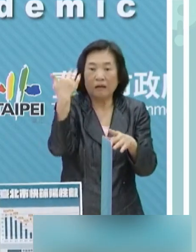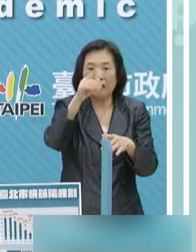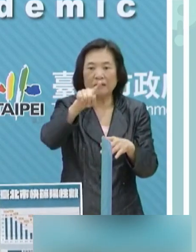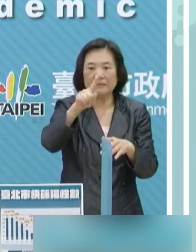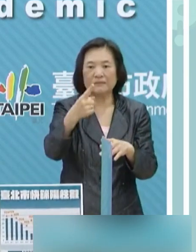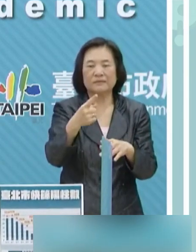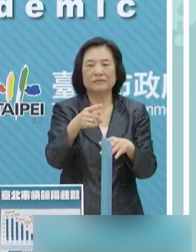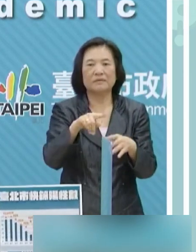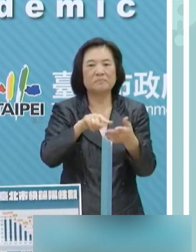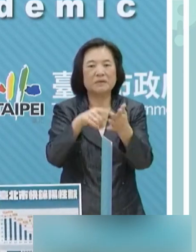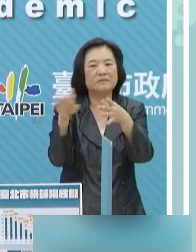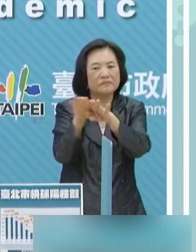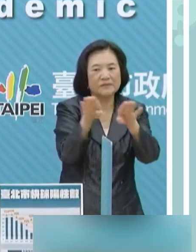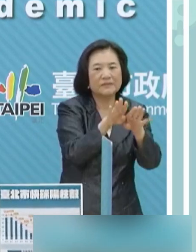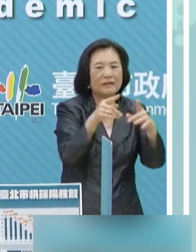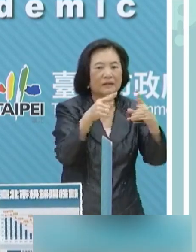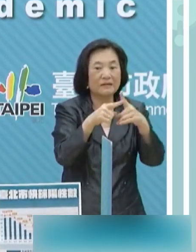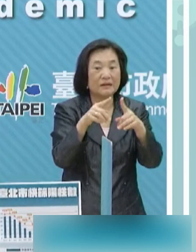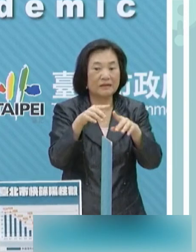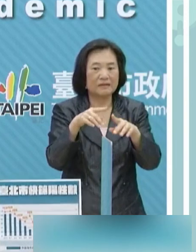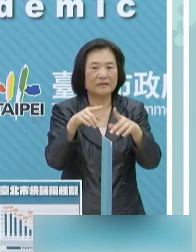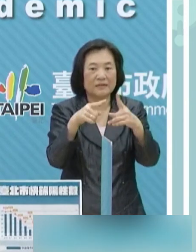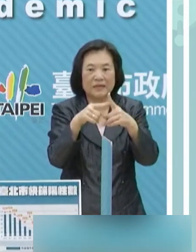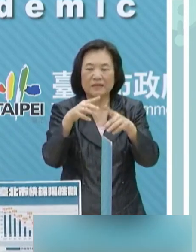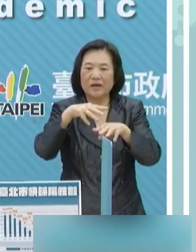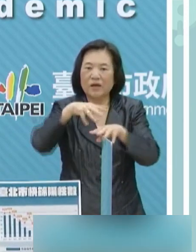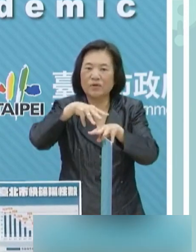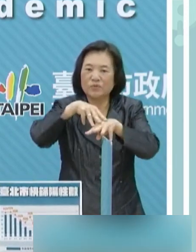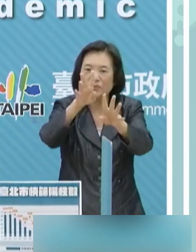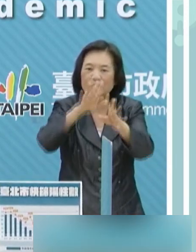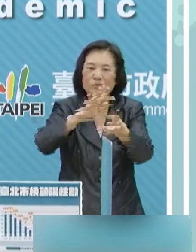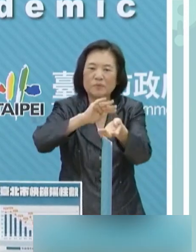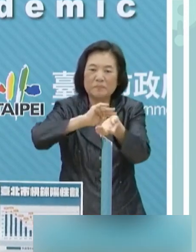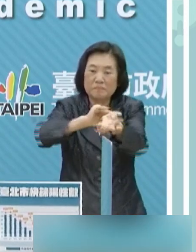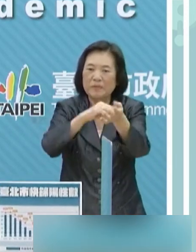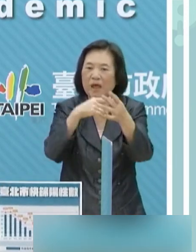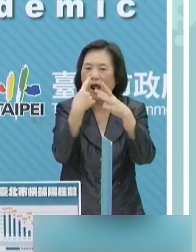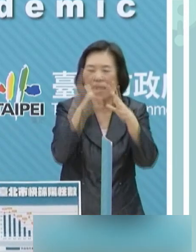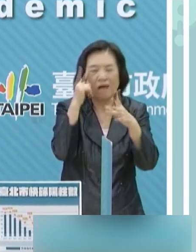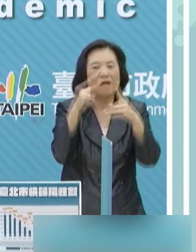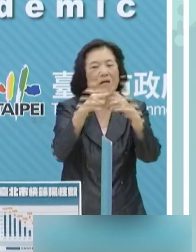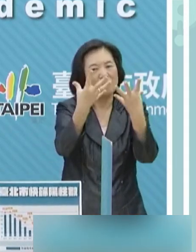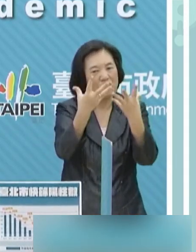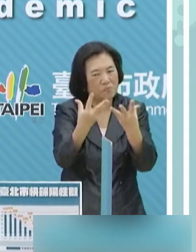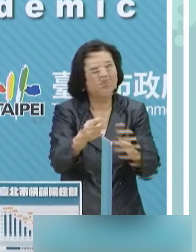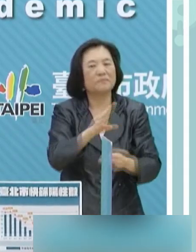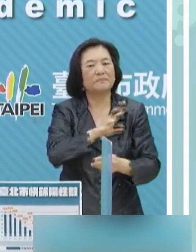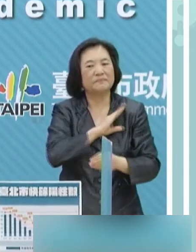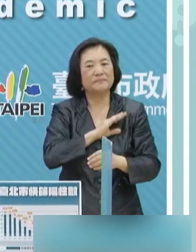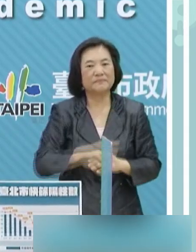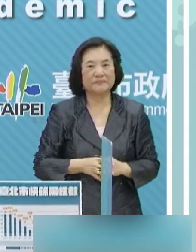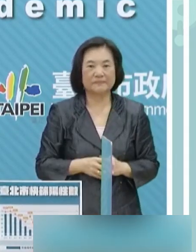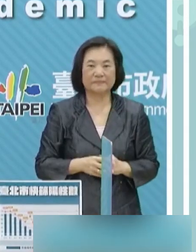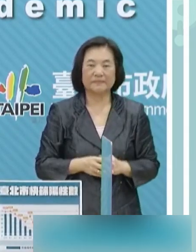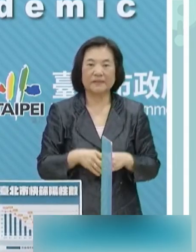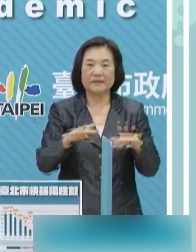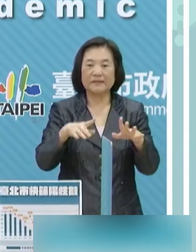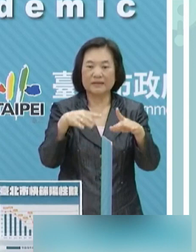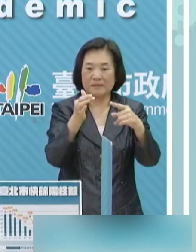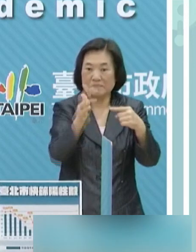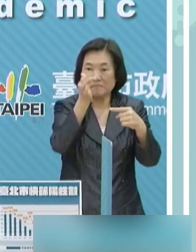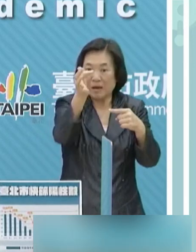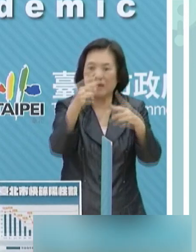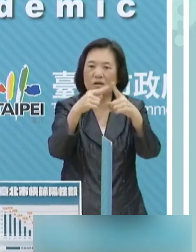哦，大家会去上医院的哈，也奇怪，就也跟着少掉了，所以我们的检查过哦，我